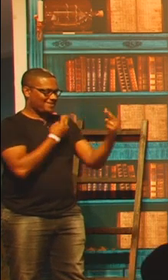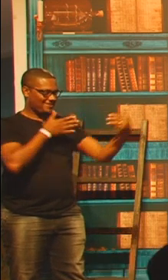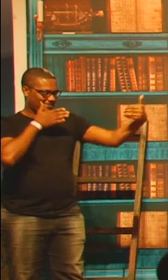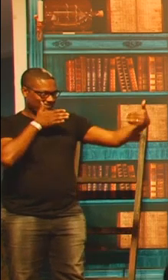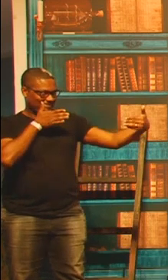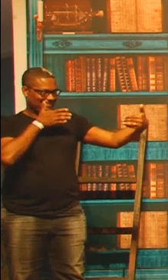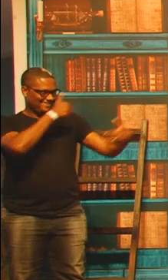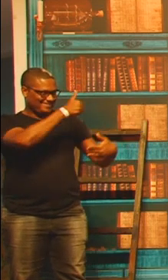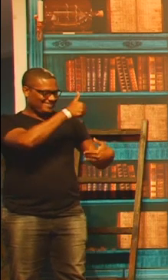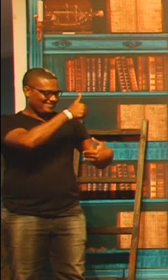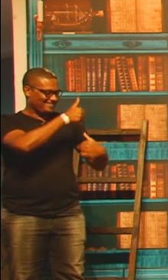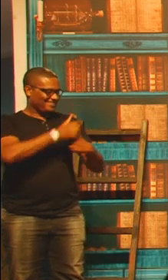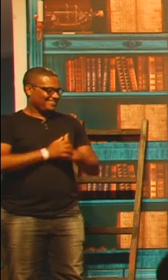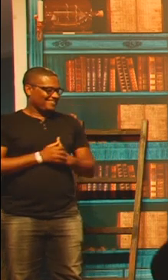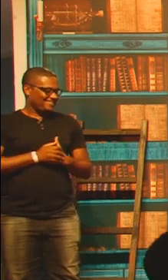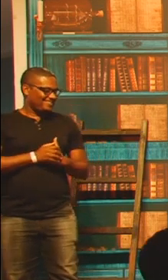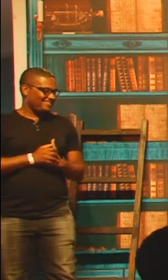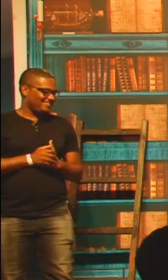separadamente. Vamos lá.